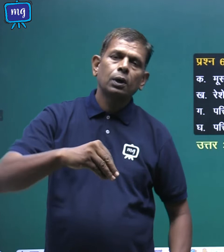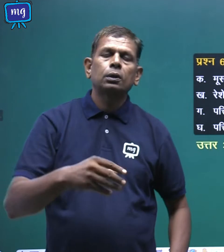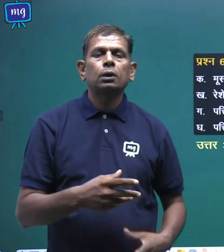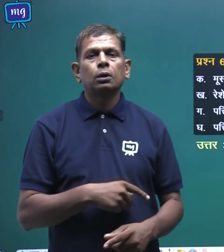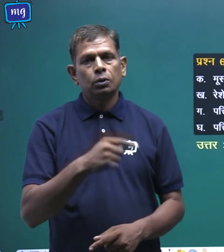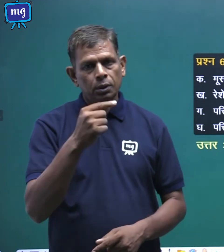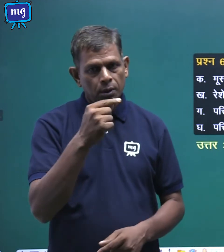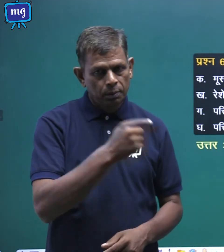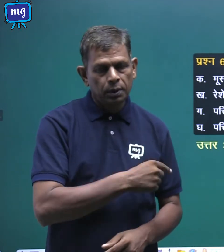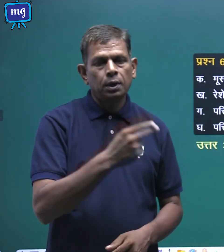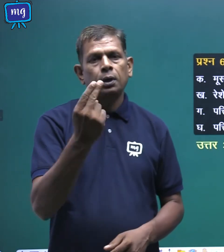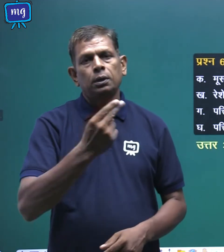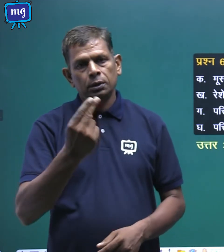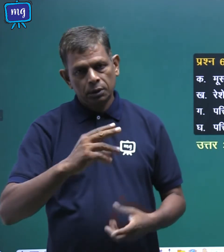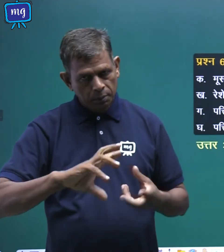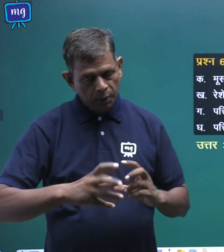तो आप ये चित्र बनाओगे